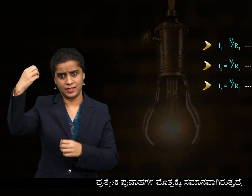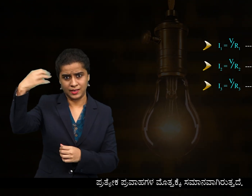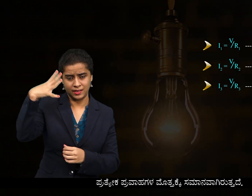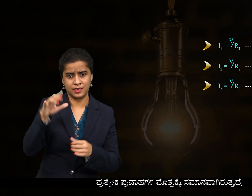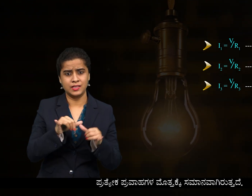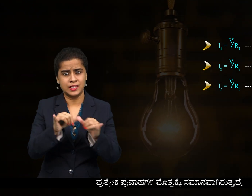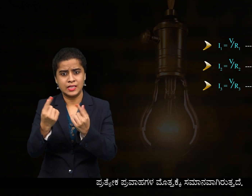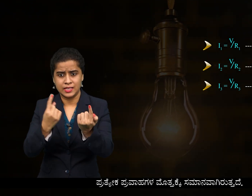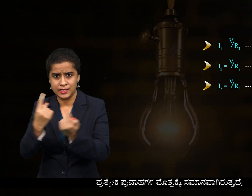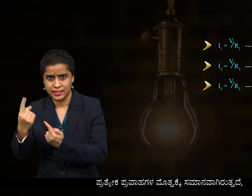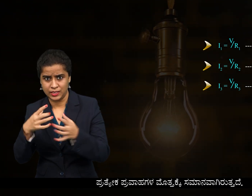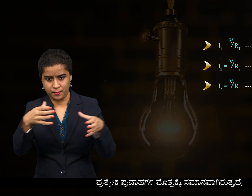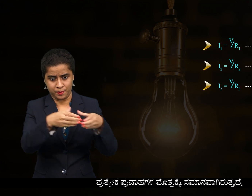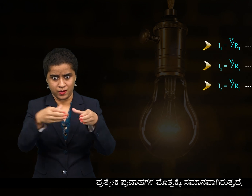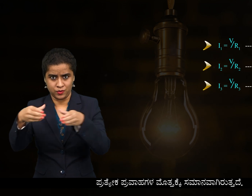ಸಮಾನವಾಗಿರುತ್ತದೆ.